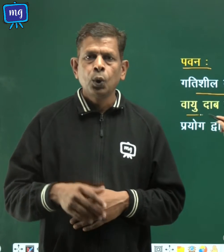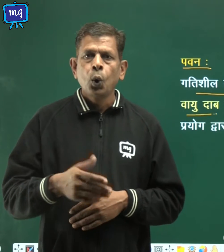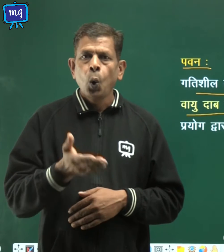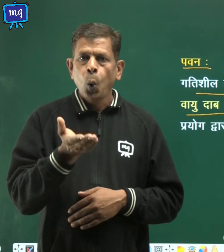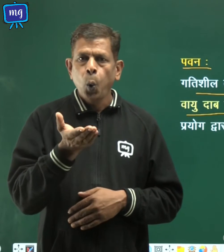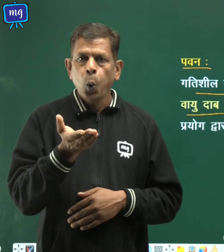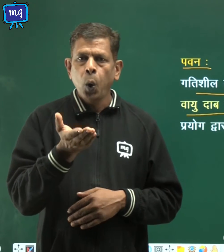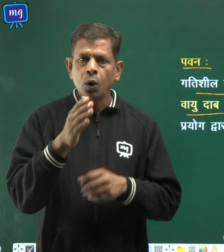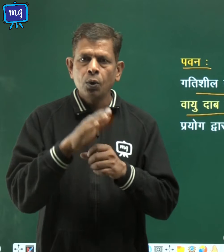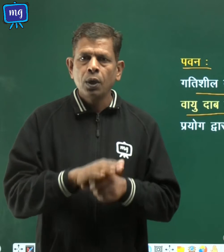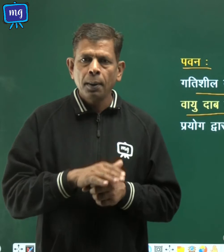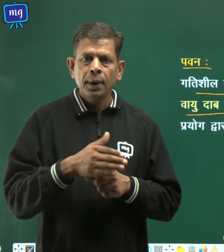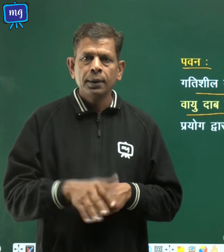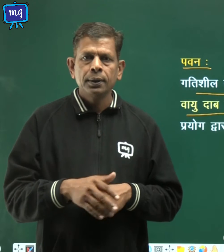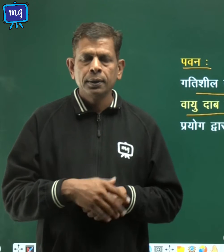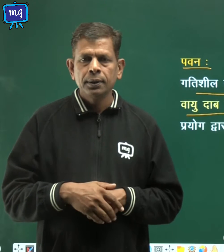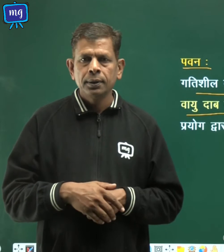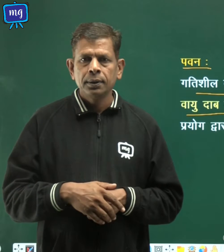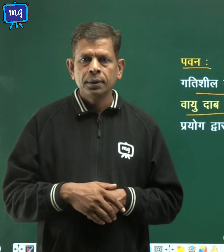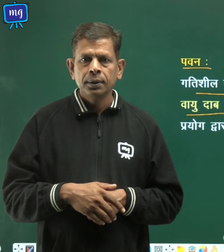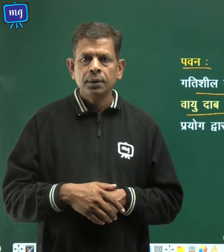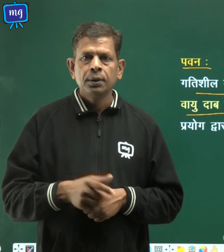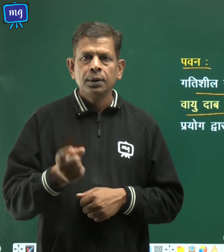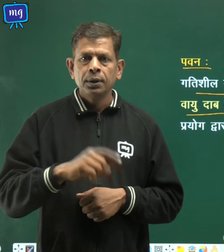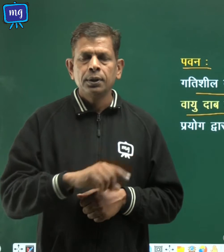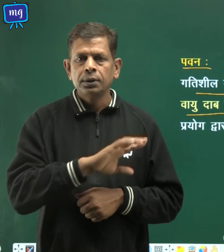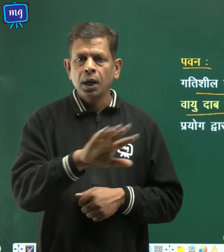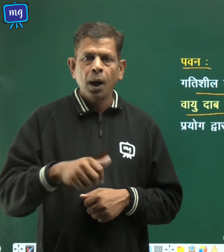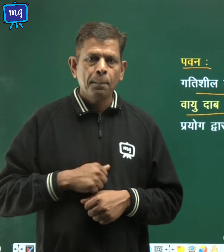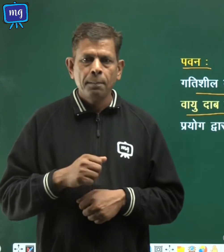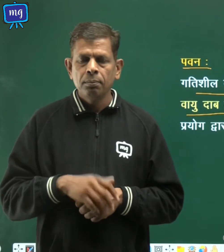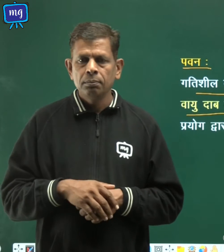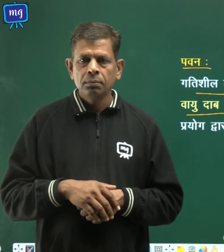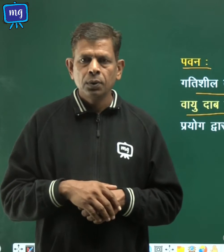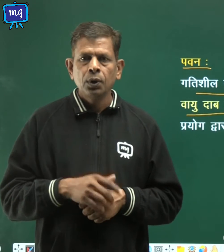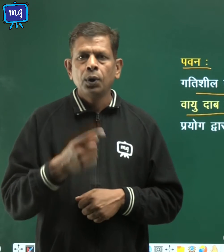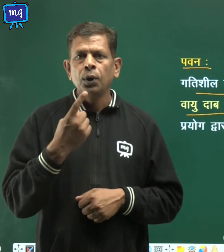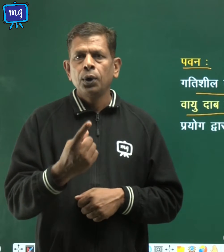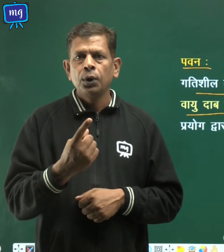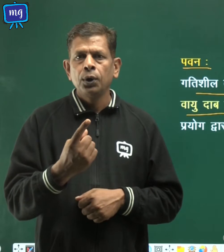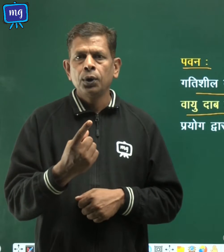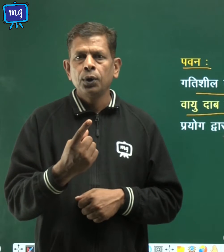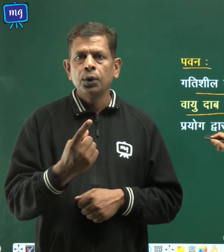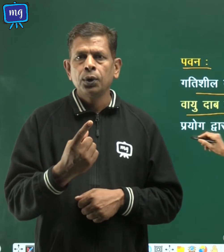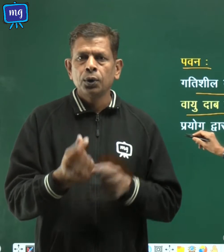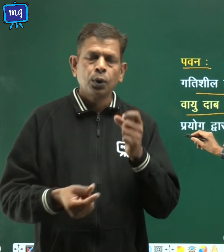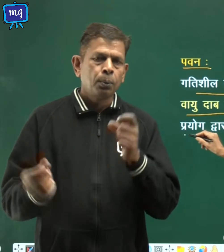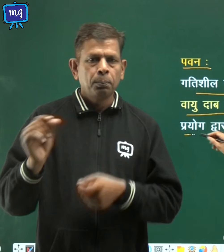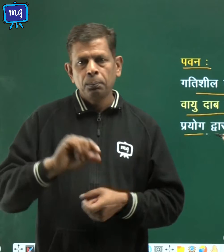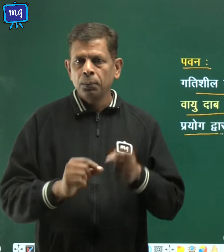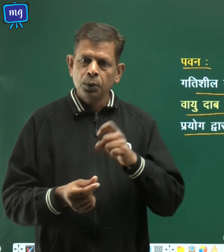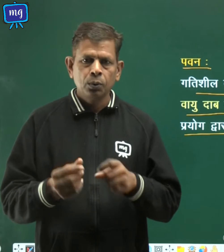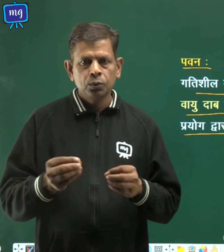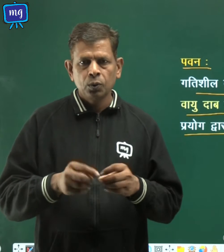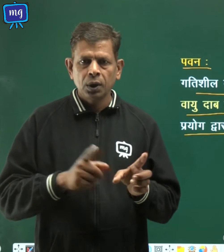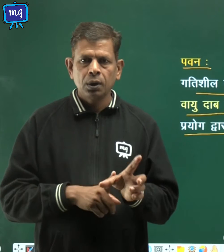वायु दाब डालती है, इसे हम एक प्रयोग द्वारा